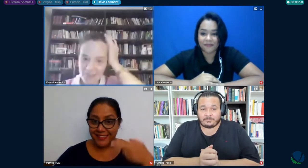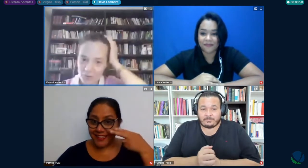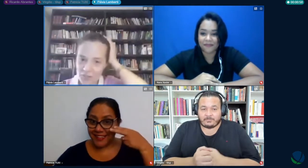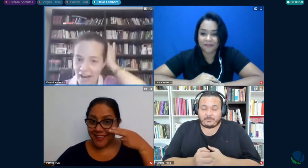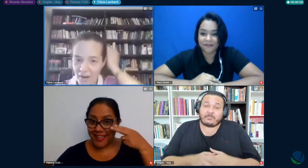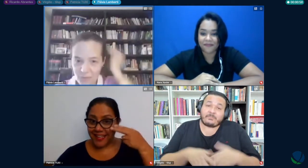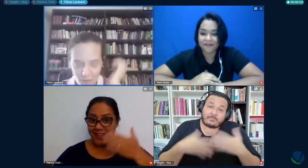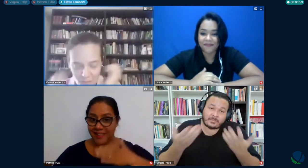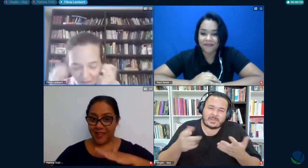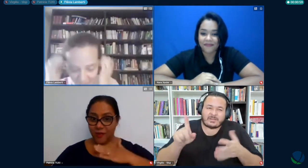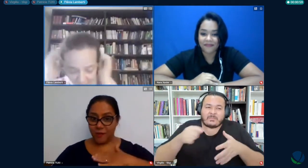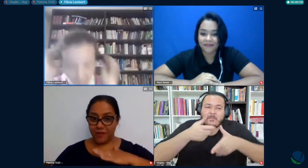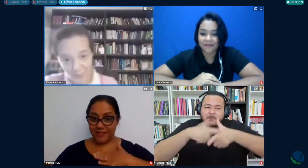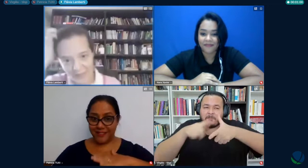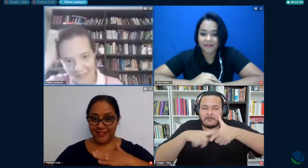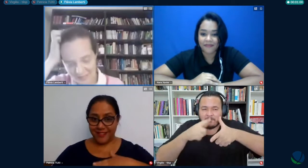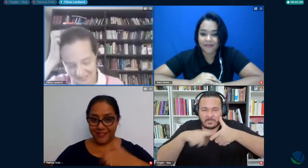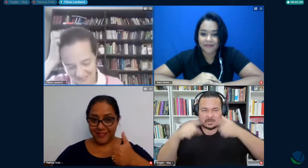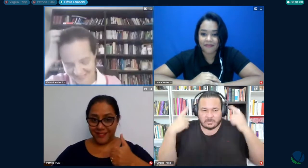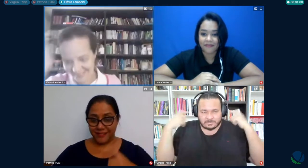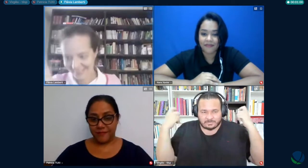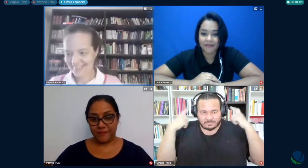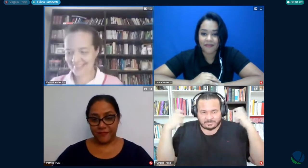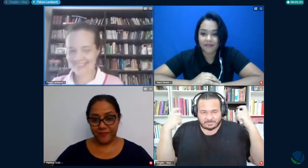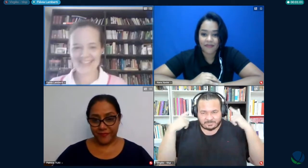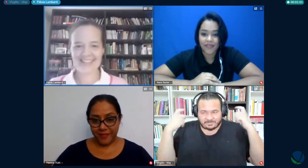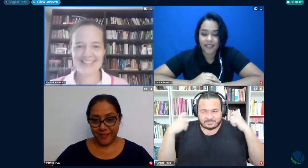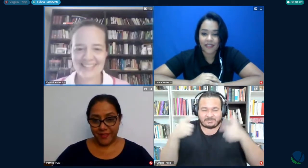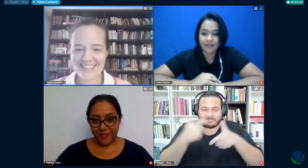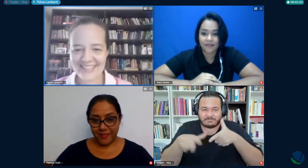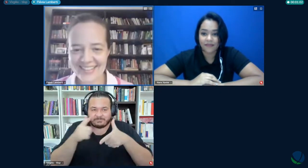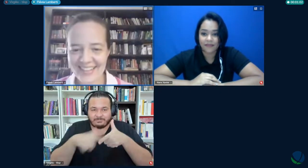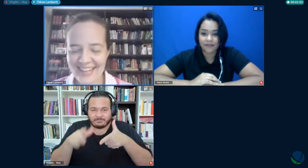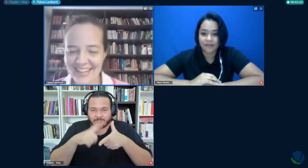Essa questão de áudio é um problema.